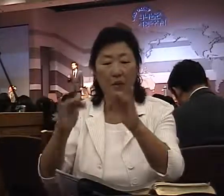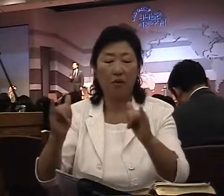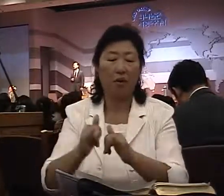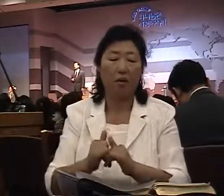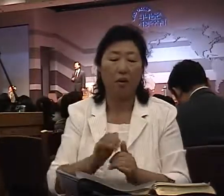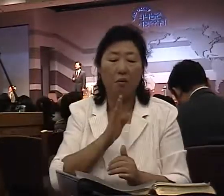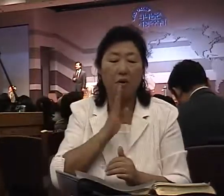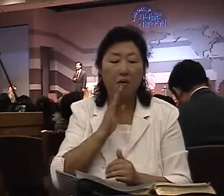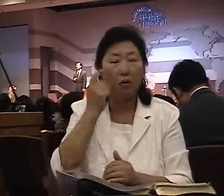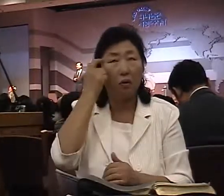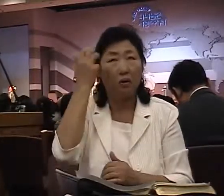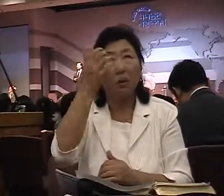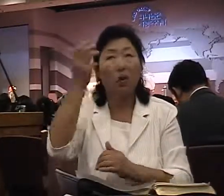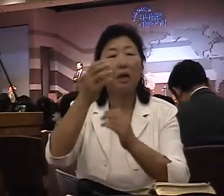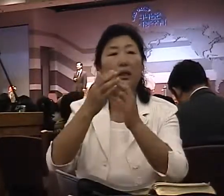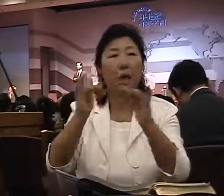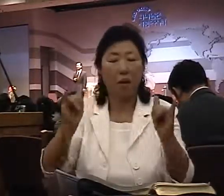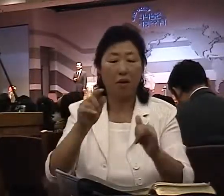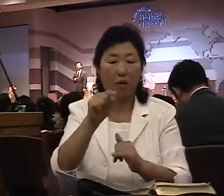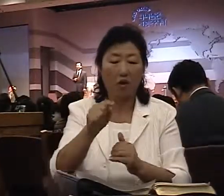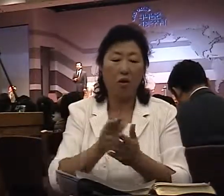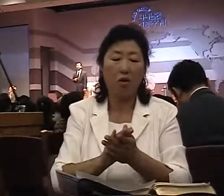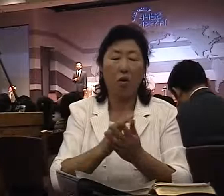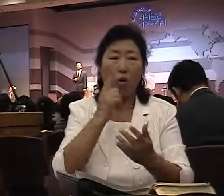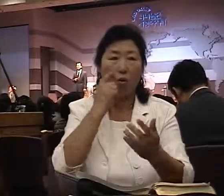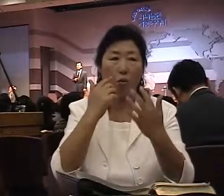성령의 사람이라는 것을 우리가 분명히 알아야 됩니다.